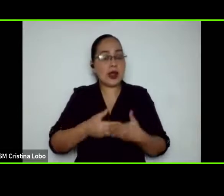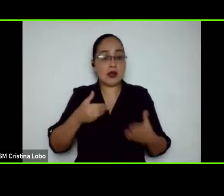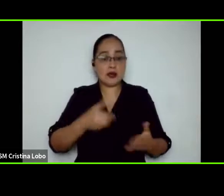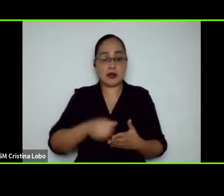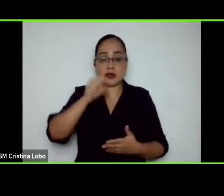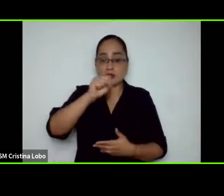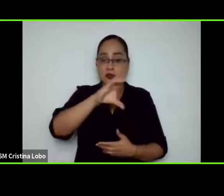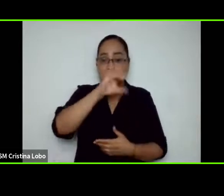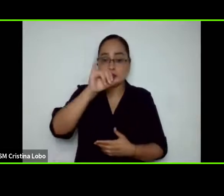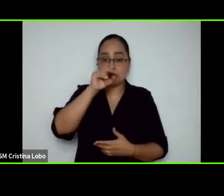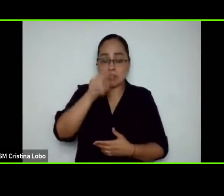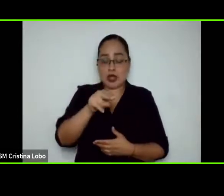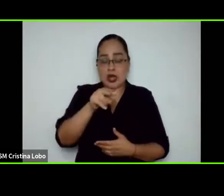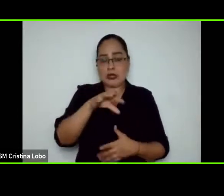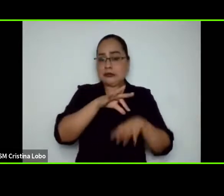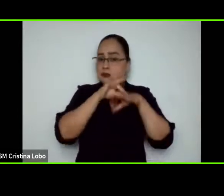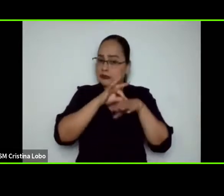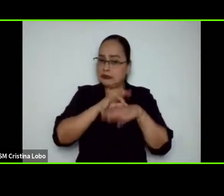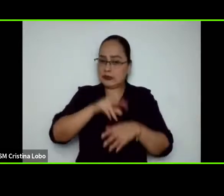en una realidad tangible, ¿no? Y